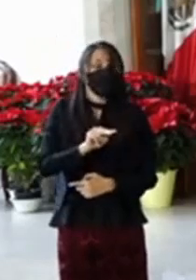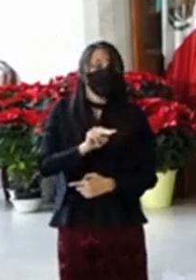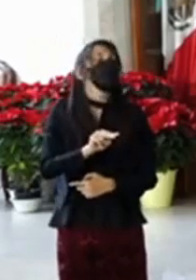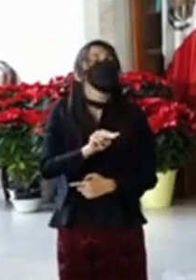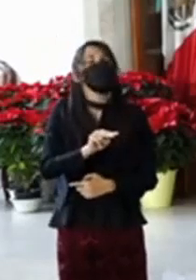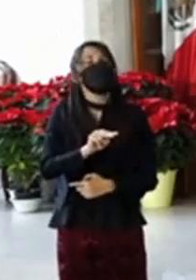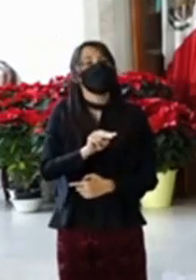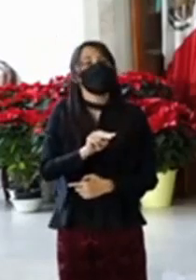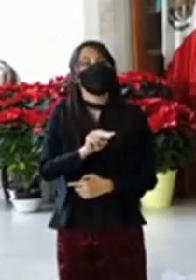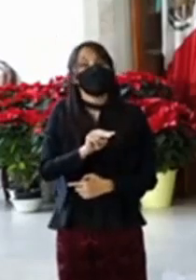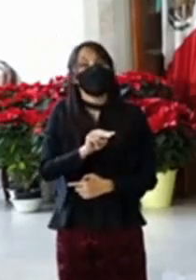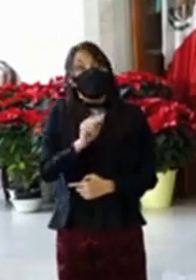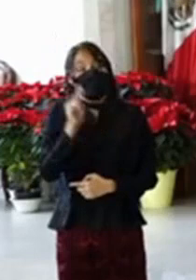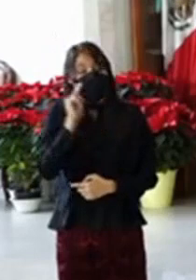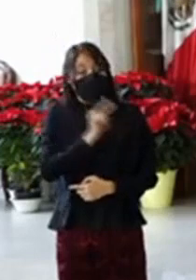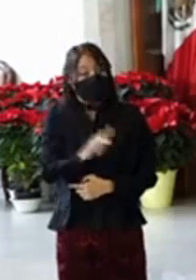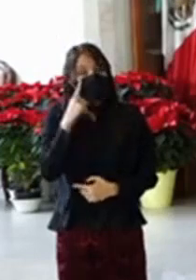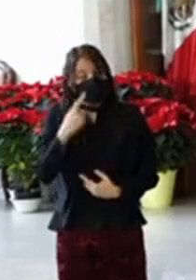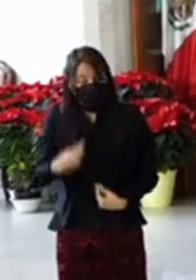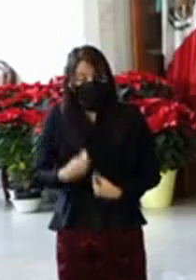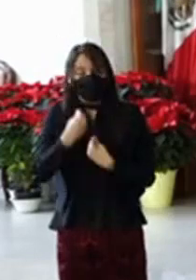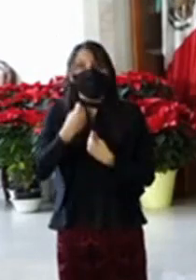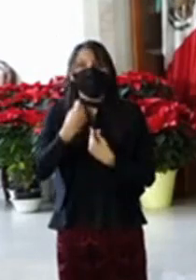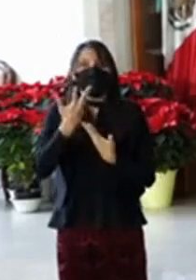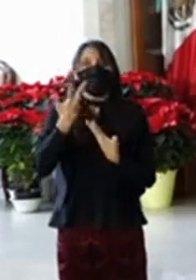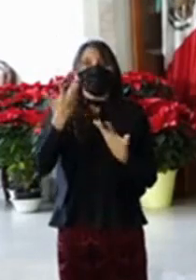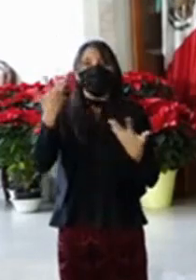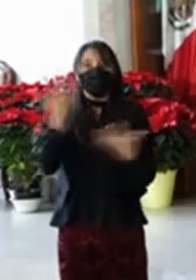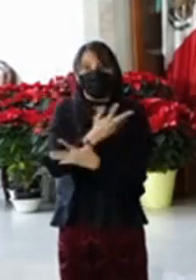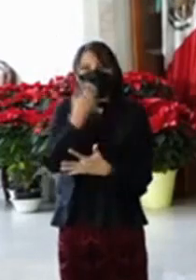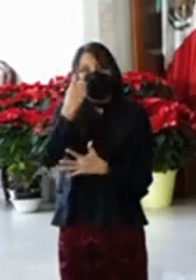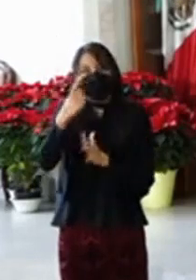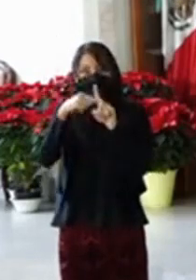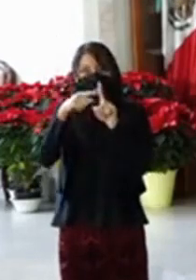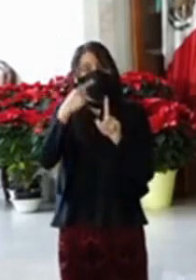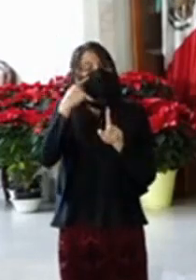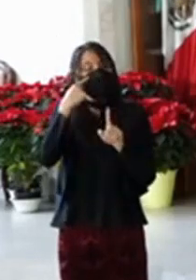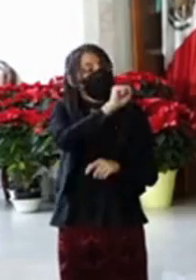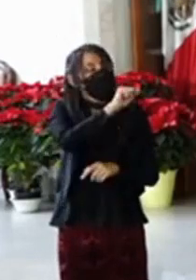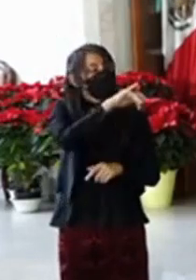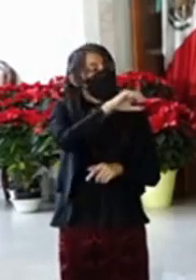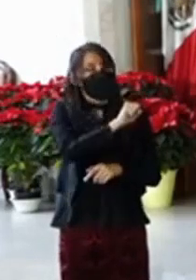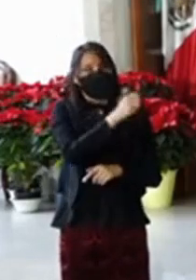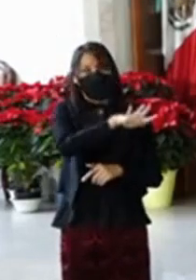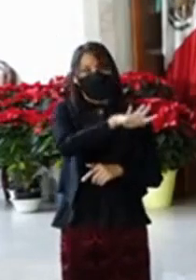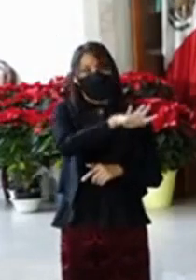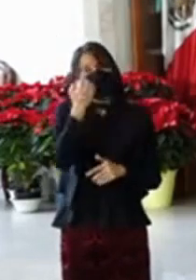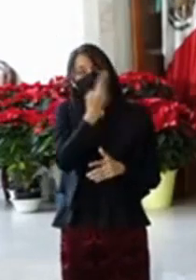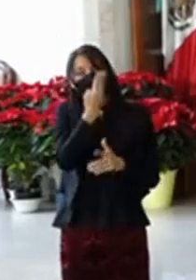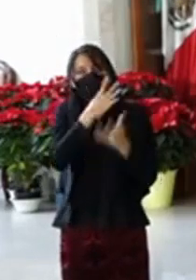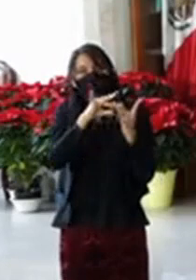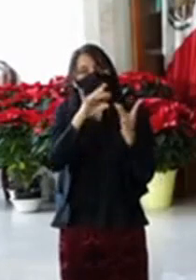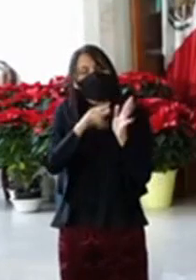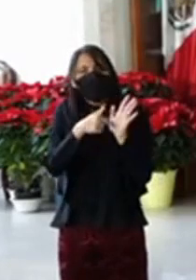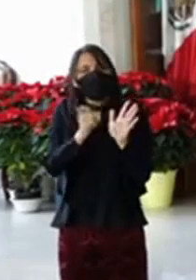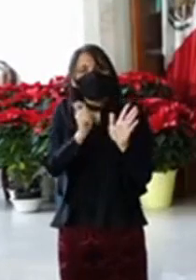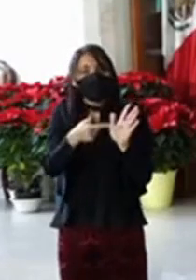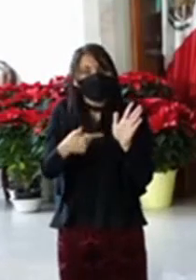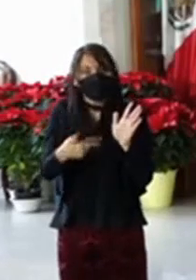Y usted puede ver, por ejemplo, ese versículo 14 de Isaías 7,